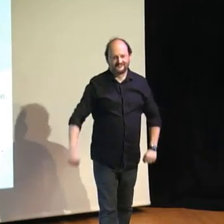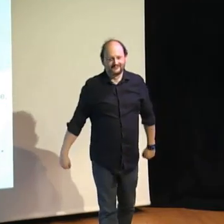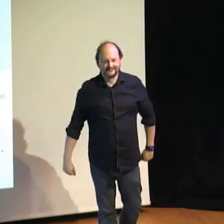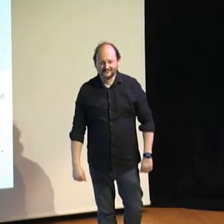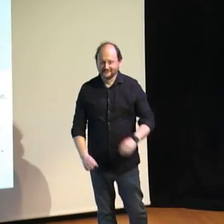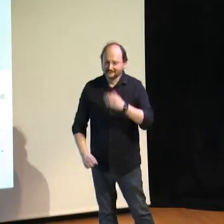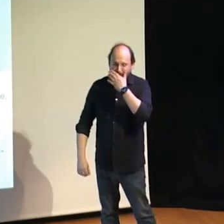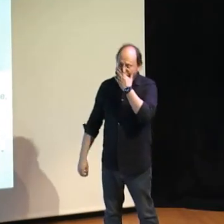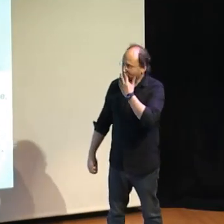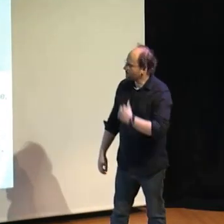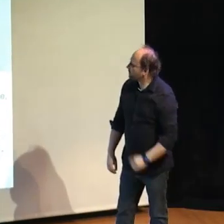chiffres spécifiques. Diapositive suivante.